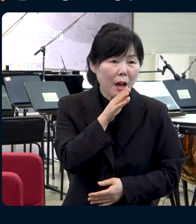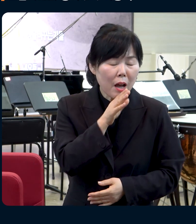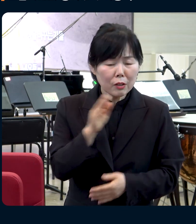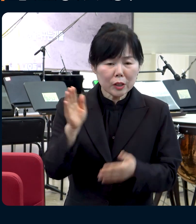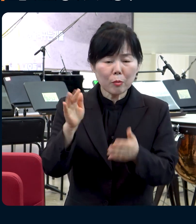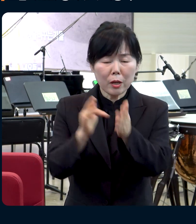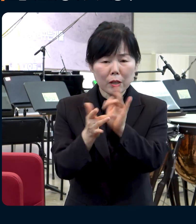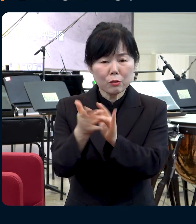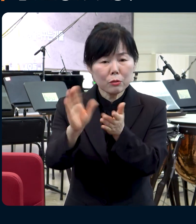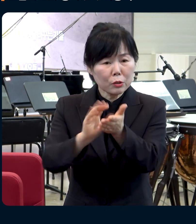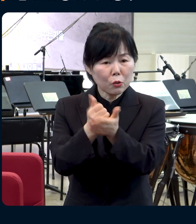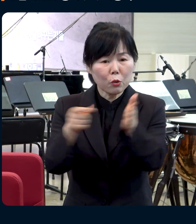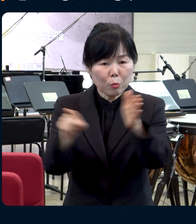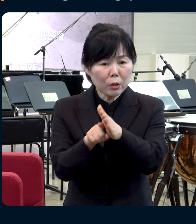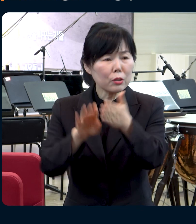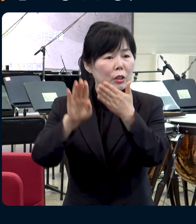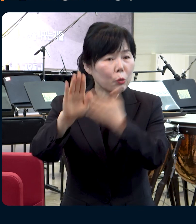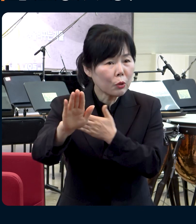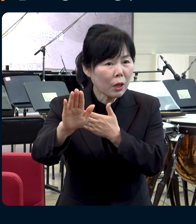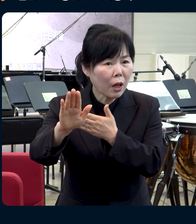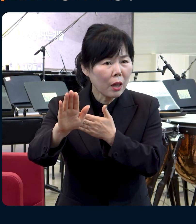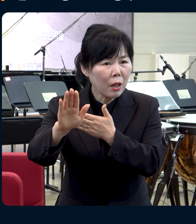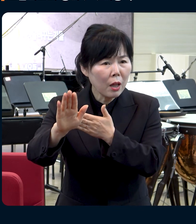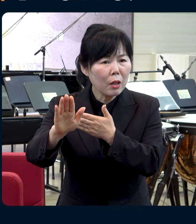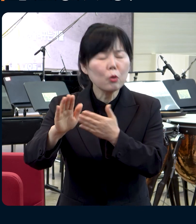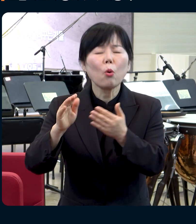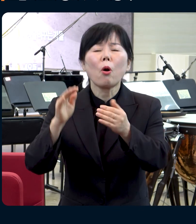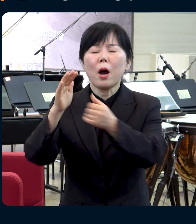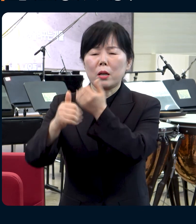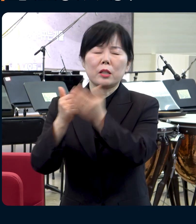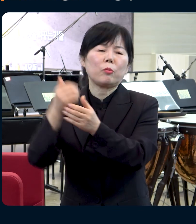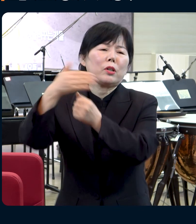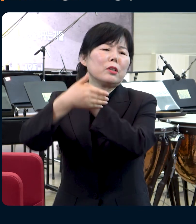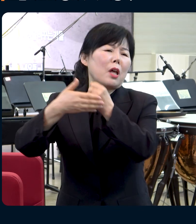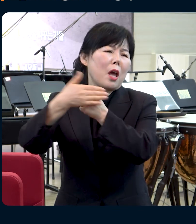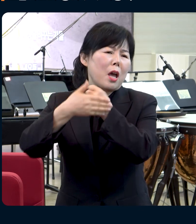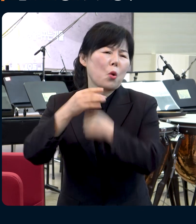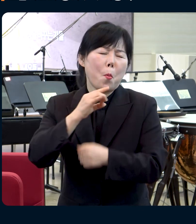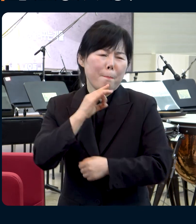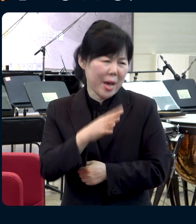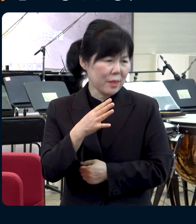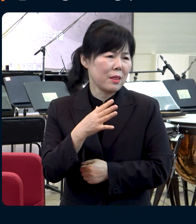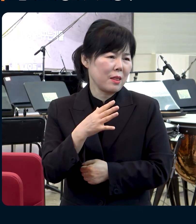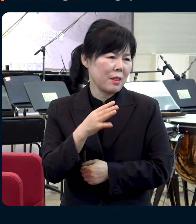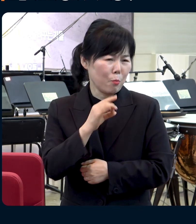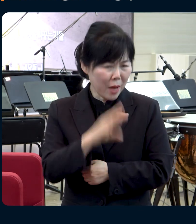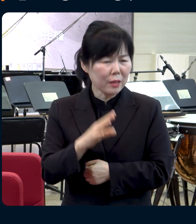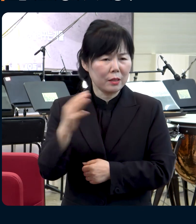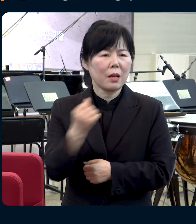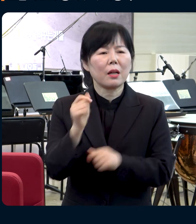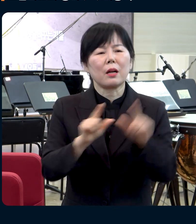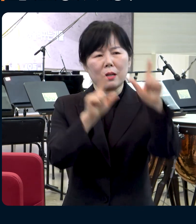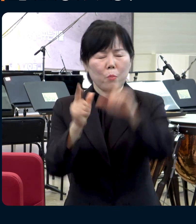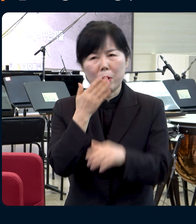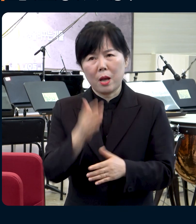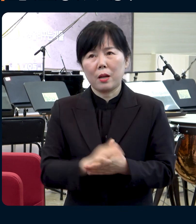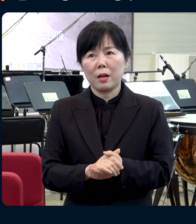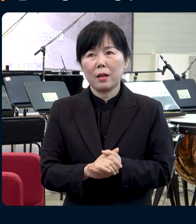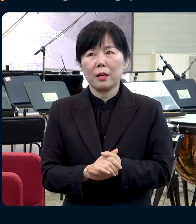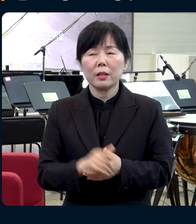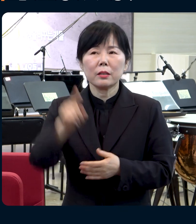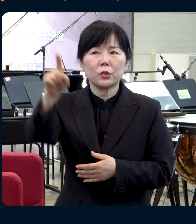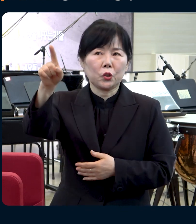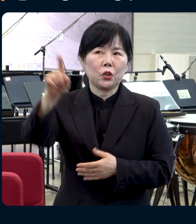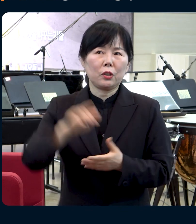철저하게 하나님의 은혜로만 살 수 있는 것입니다. 여러분, 오스트레일리아 출신의 하이든이라는 분이 있습니다.